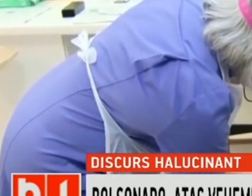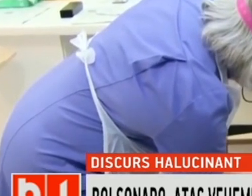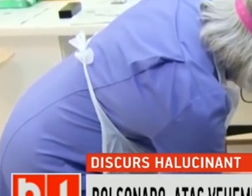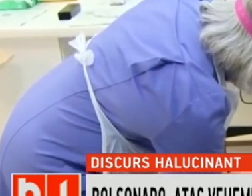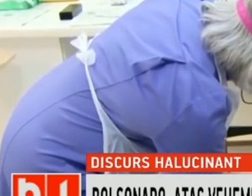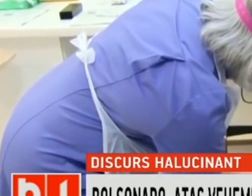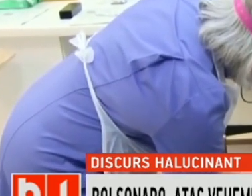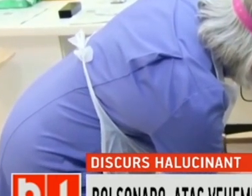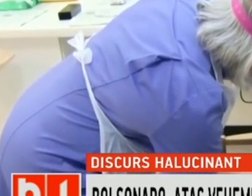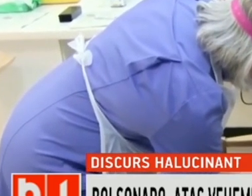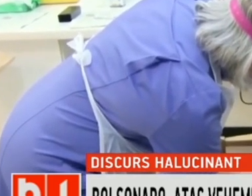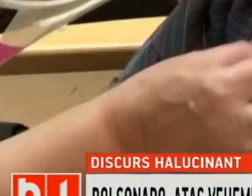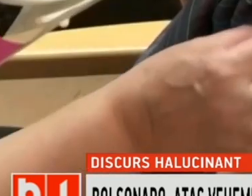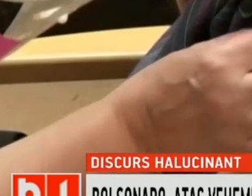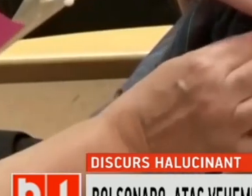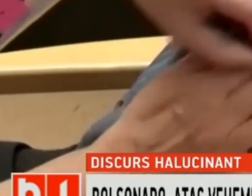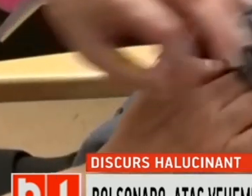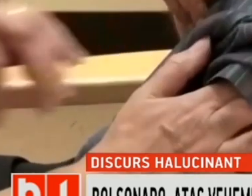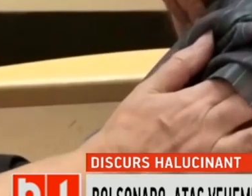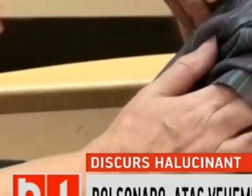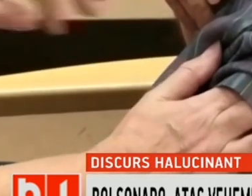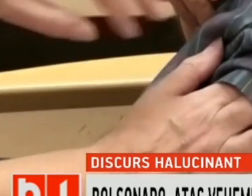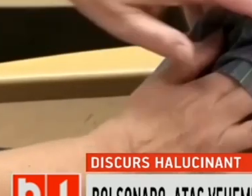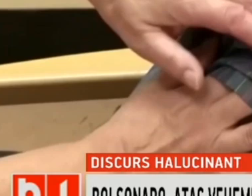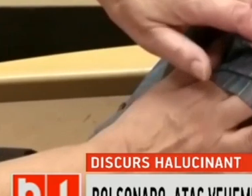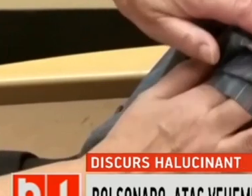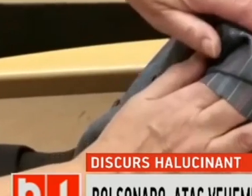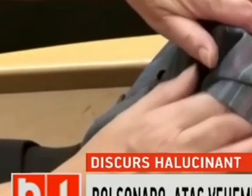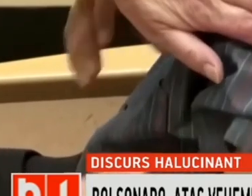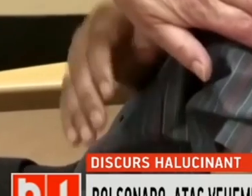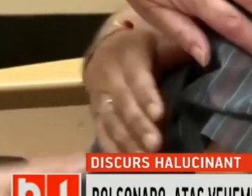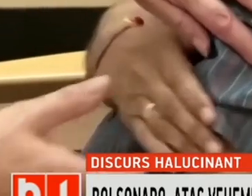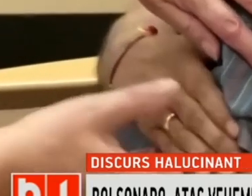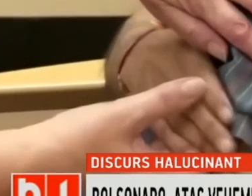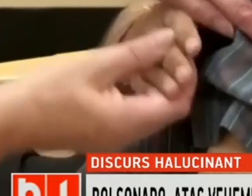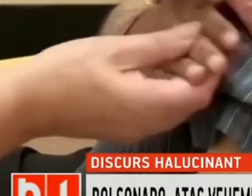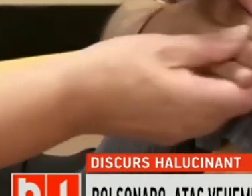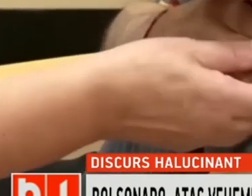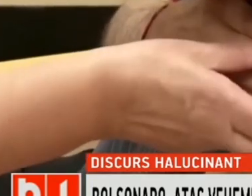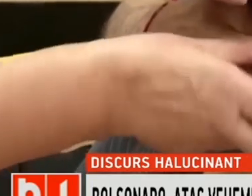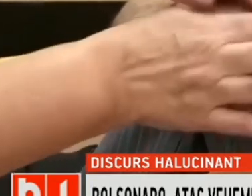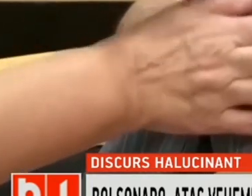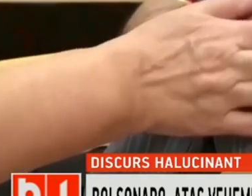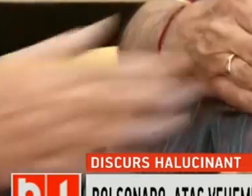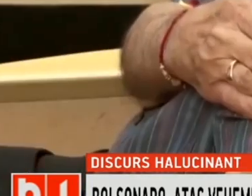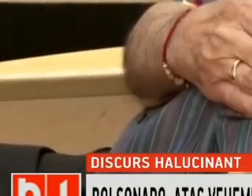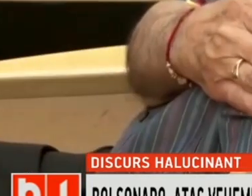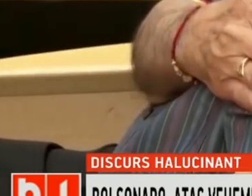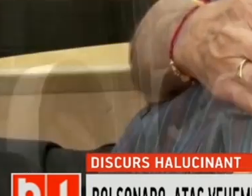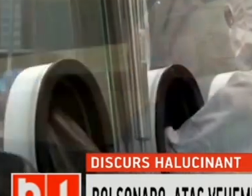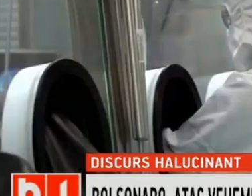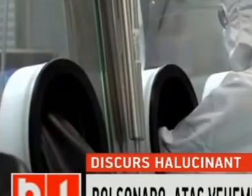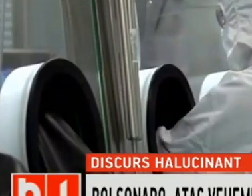nu forțată în una dintre țările cele mai îndoliate din lume după va cu aproape 185.000 de deces cauzate de copii